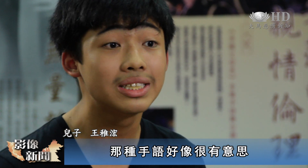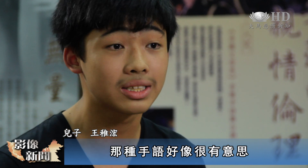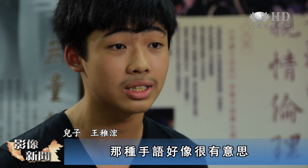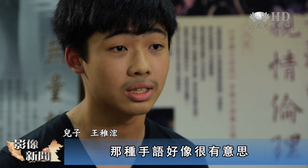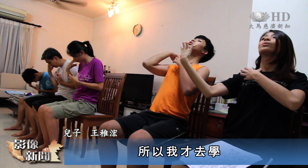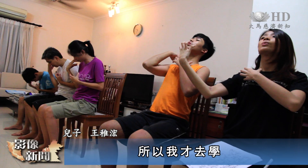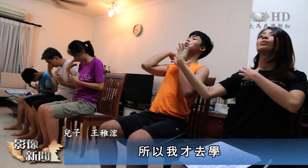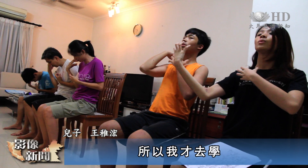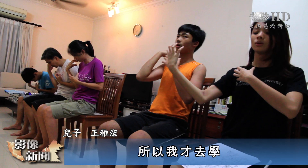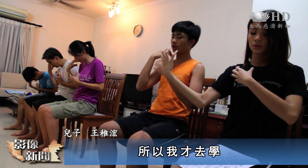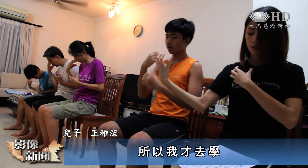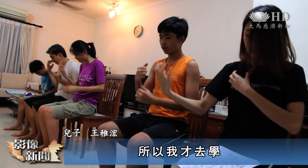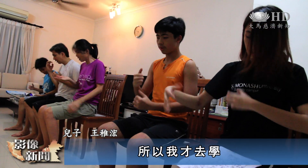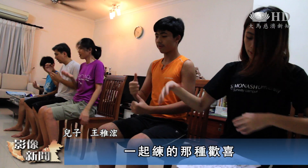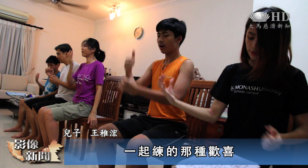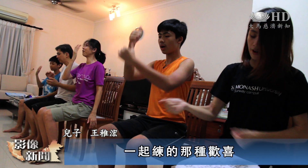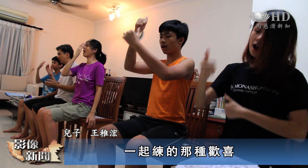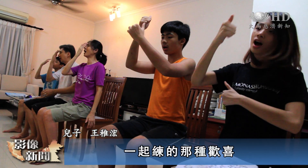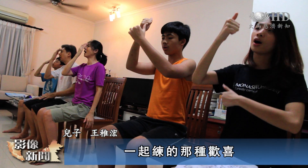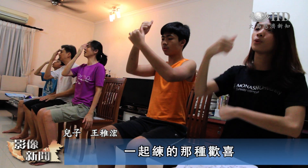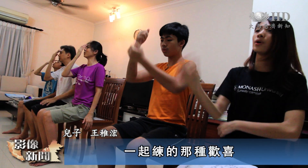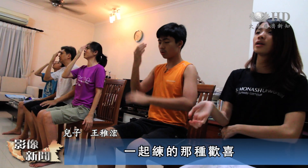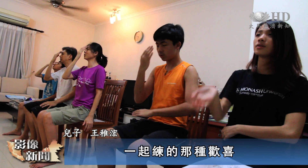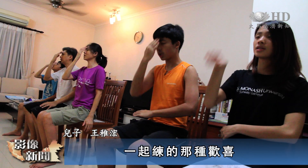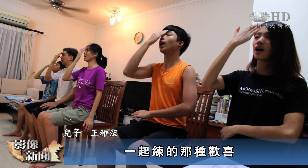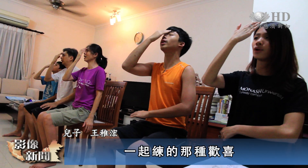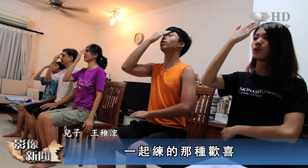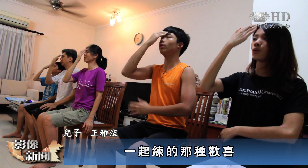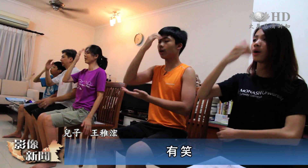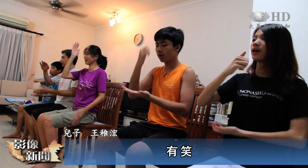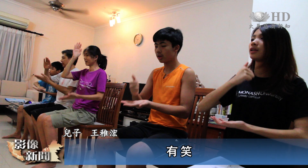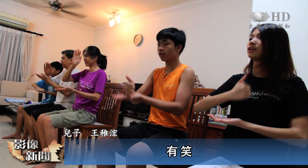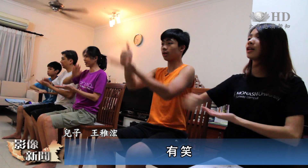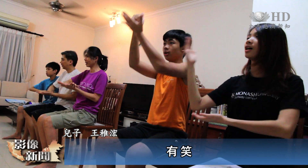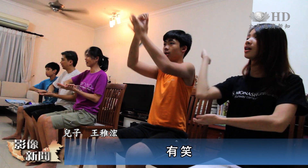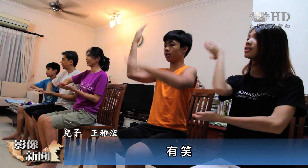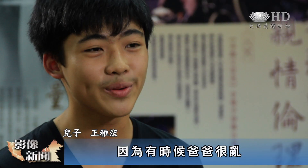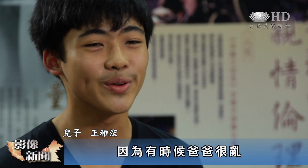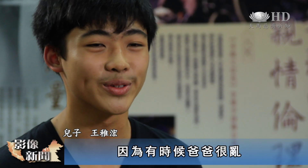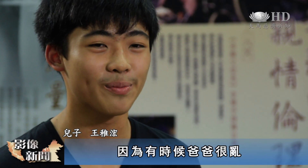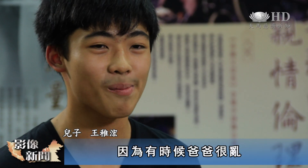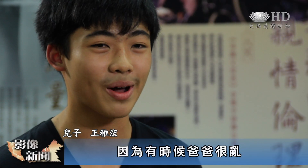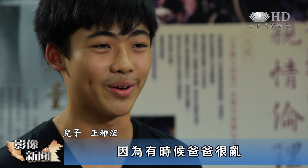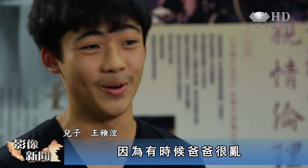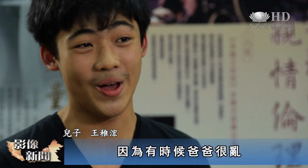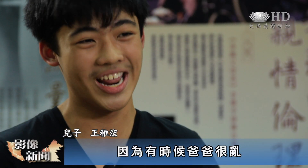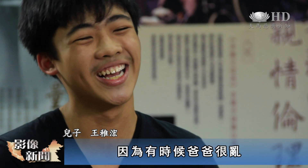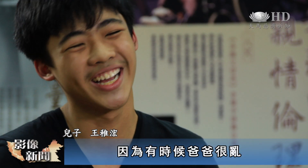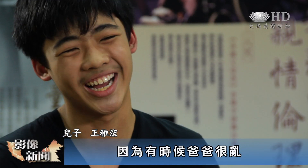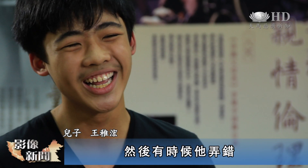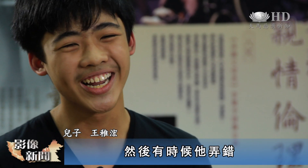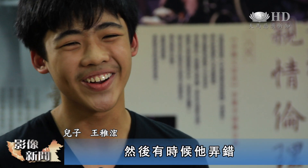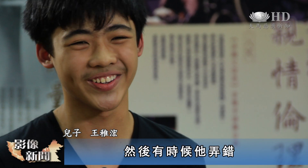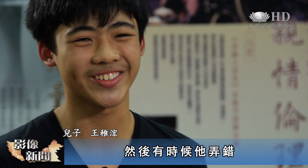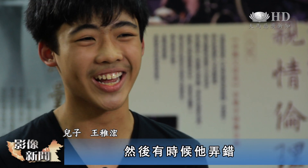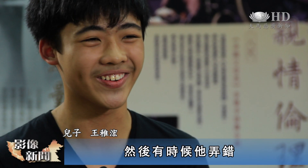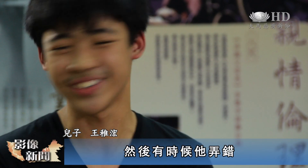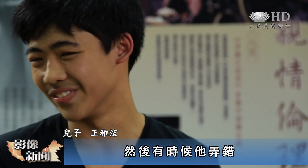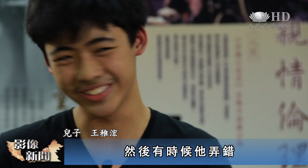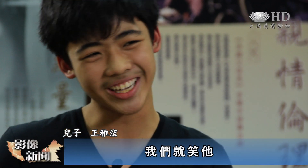思，所以我才去学。一起练啊，那种欢喜啊，有笑啊，因为有时候爸爸很乱啊，然后有时候他弄错，我们就笑